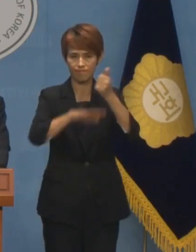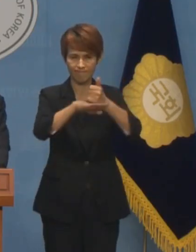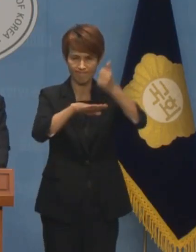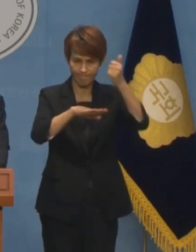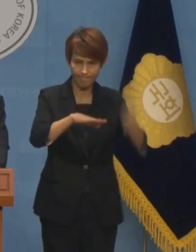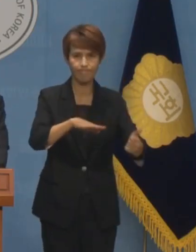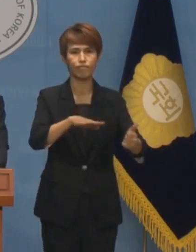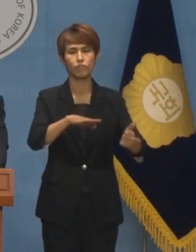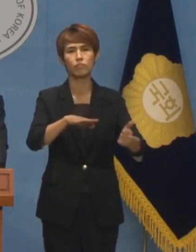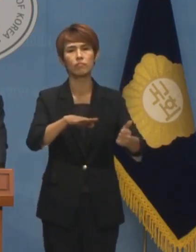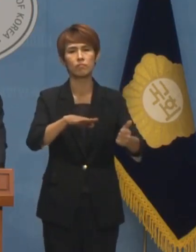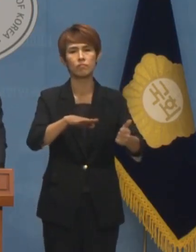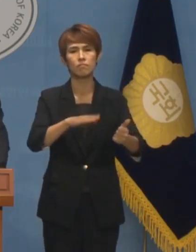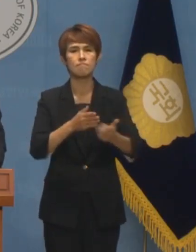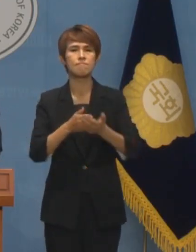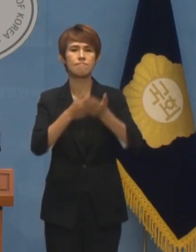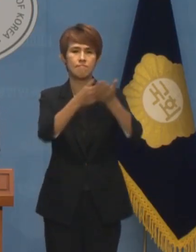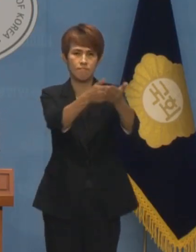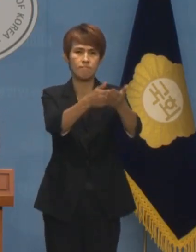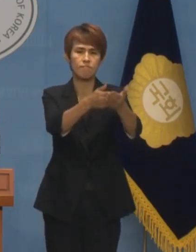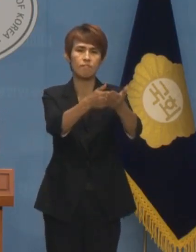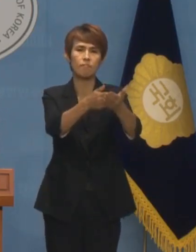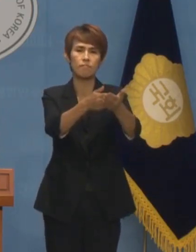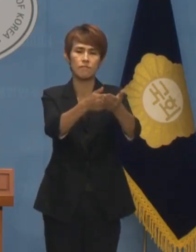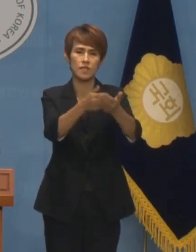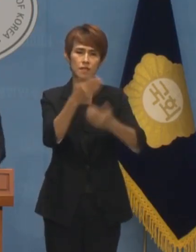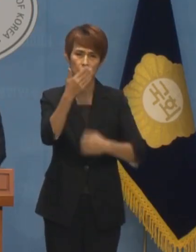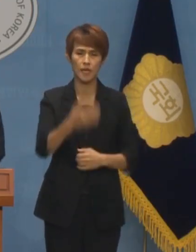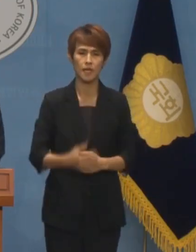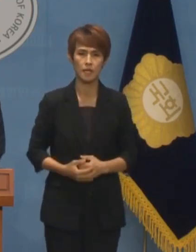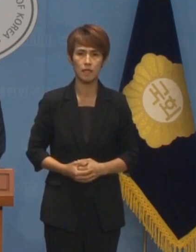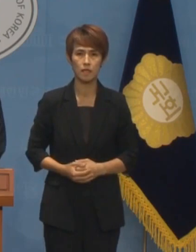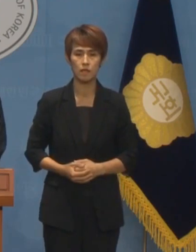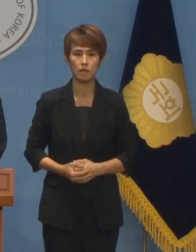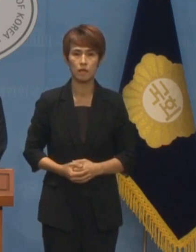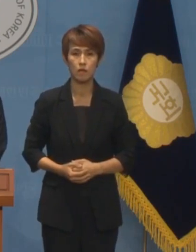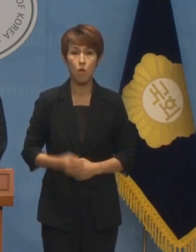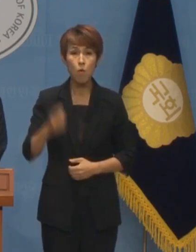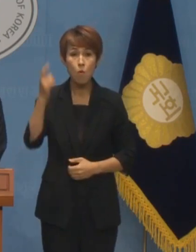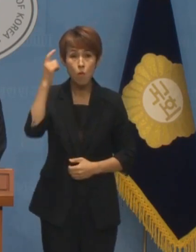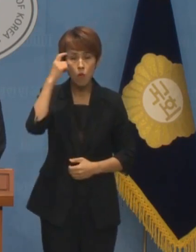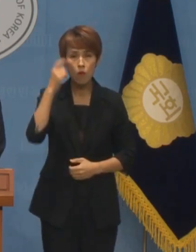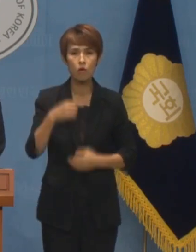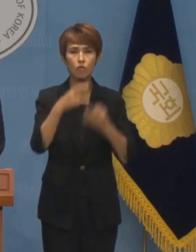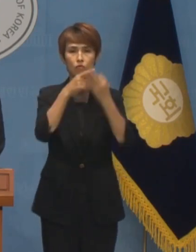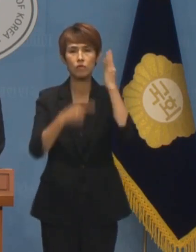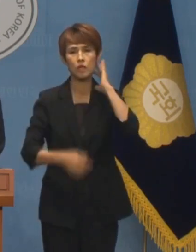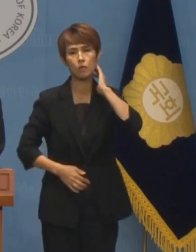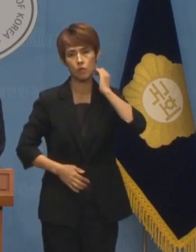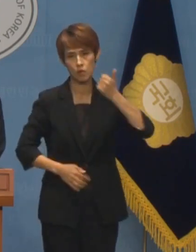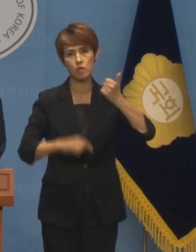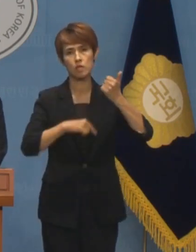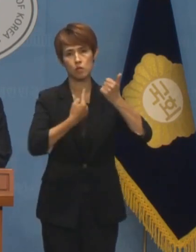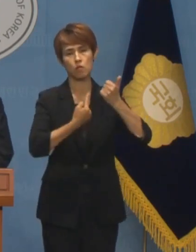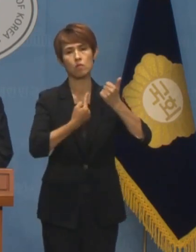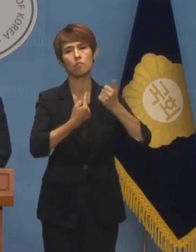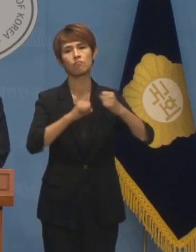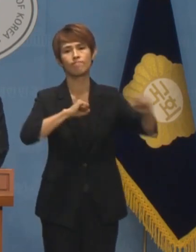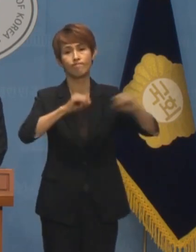상황이 오고 있는지도 모릅니다. 이 모든 것은 윤석열 대통령이 만들고 있음을